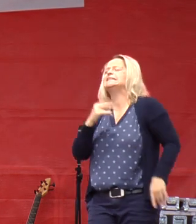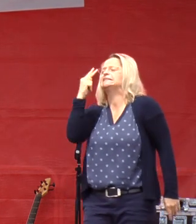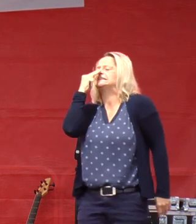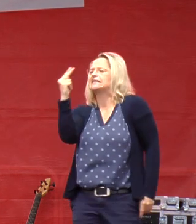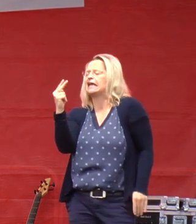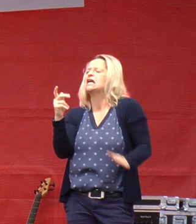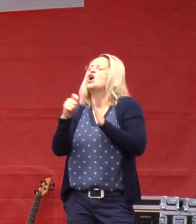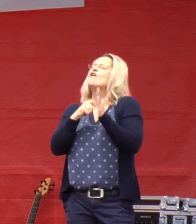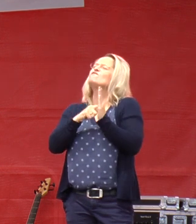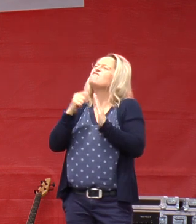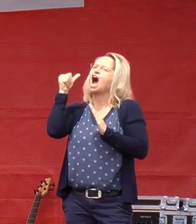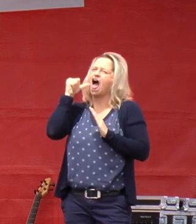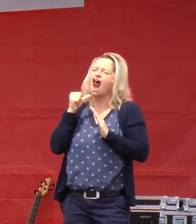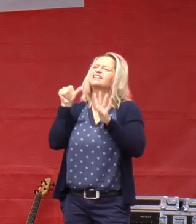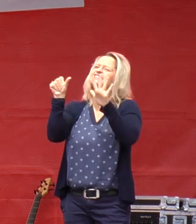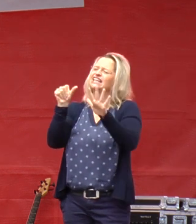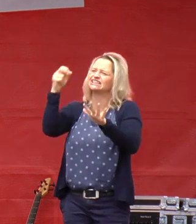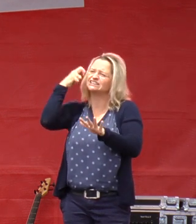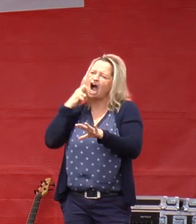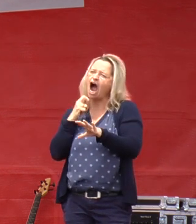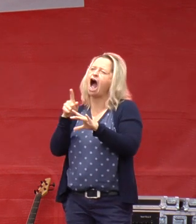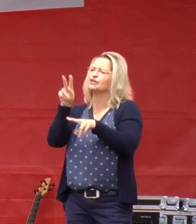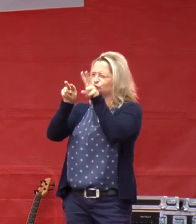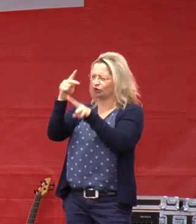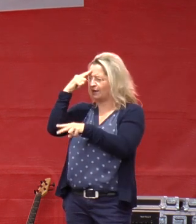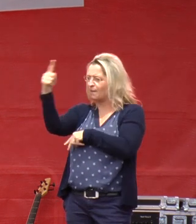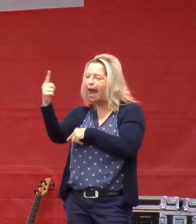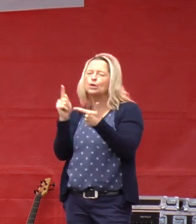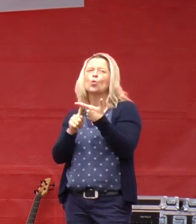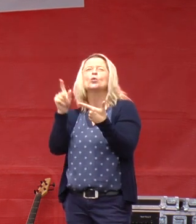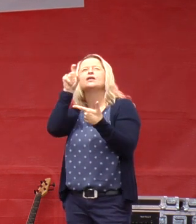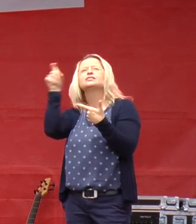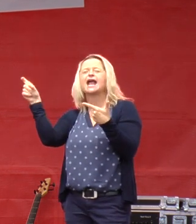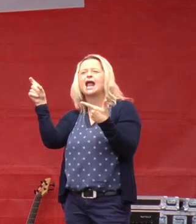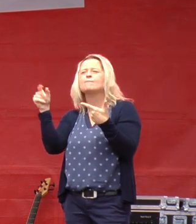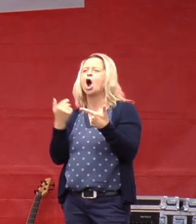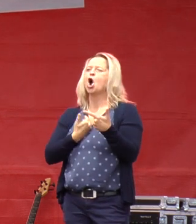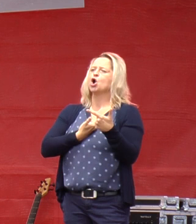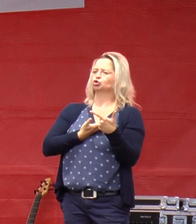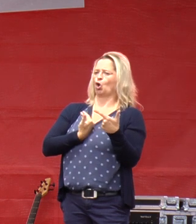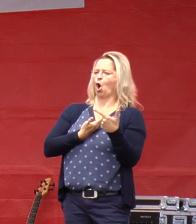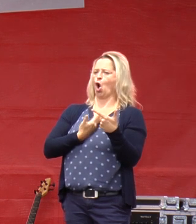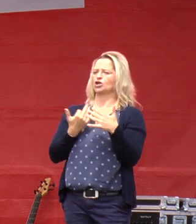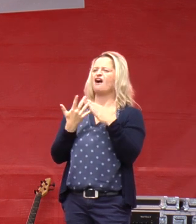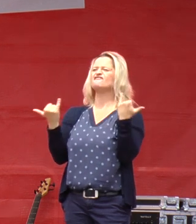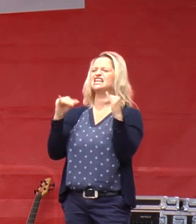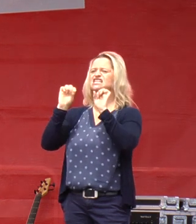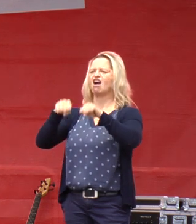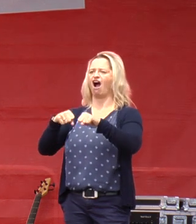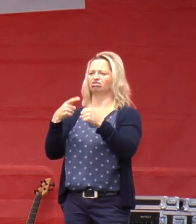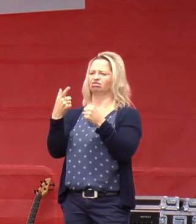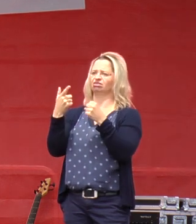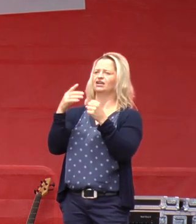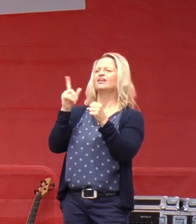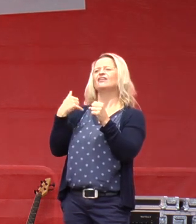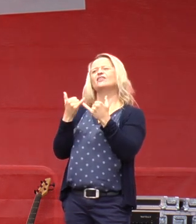beim Wahlalter 16 haben sie eine unterschiedliche Meinung. Und bei der Frage, wie scharf man Schröder kritisiert für seine Gazprom-Verstrickung,